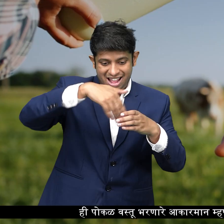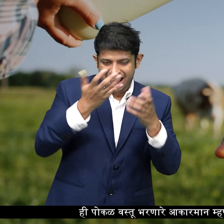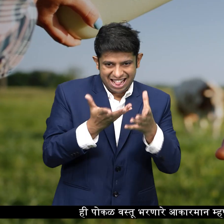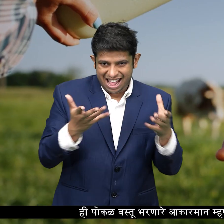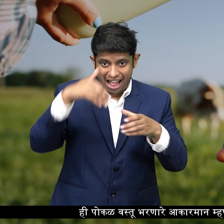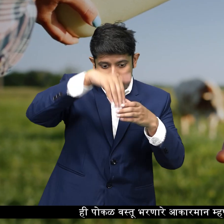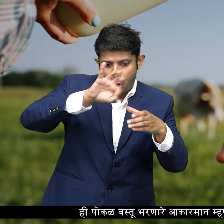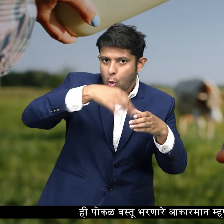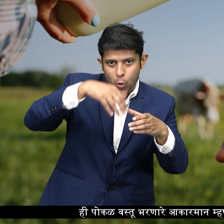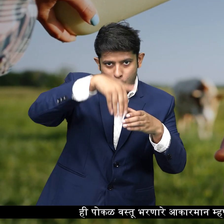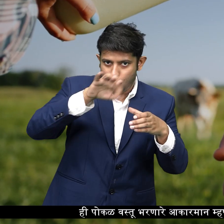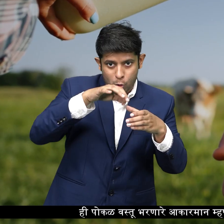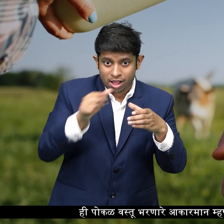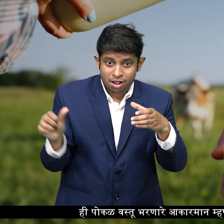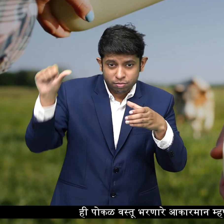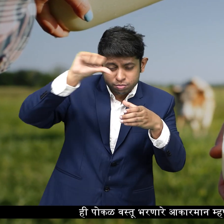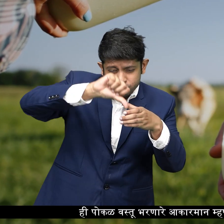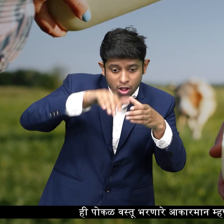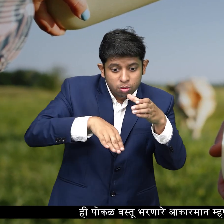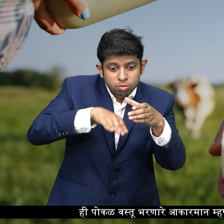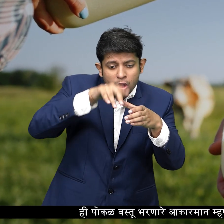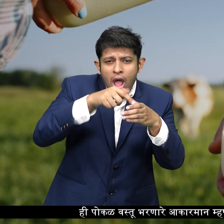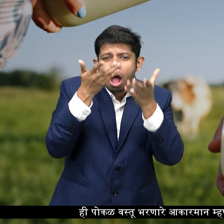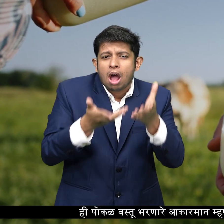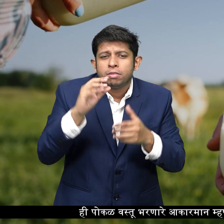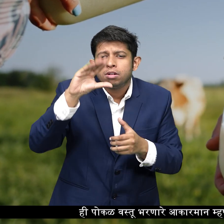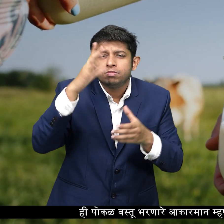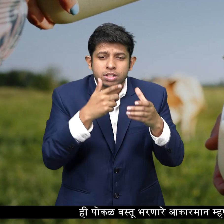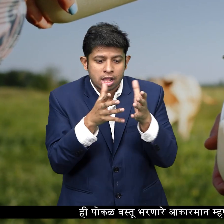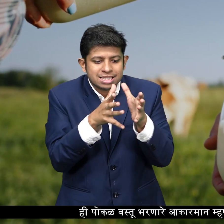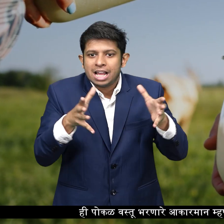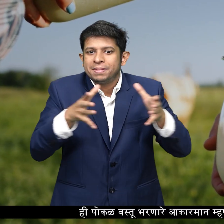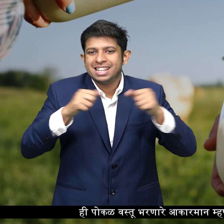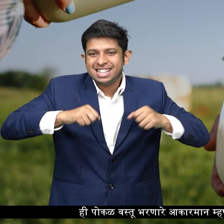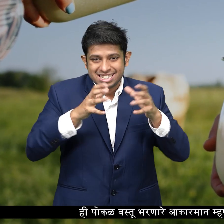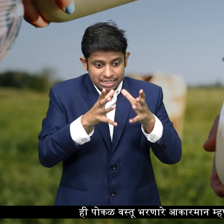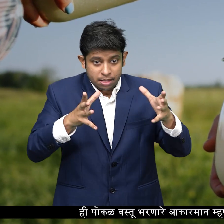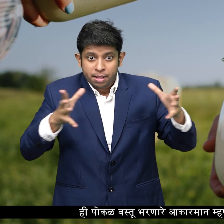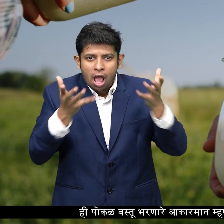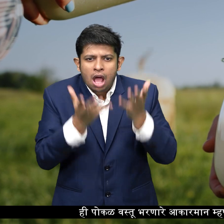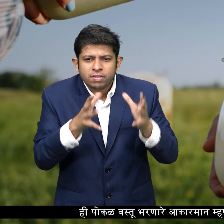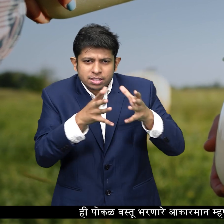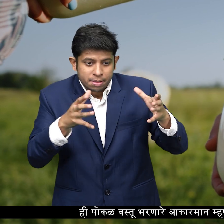ही पोकळ वस्तू भरणारे आकारमान म्हणजे वस्तू किंवा पात्राची क्षमता असे म्हणतात.